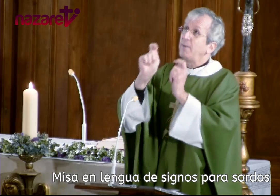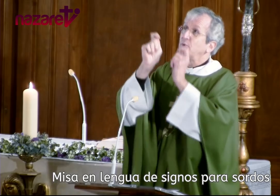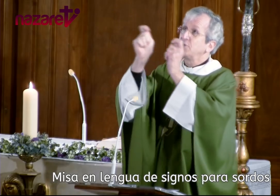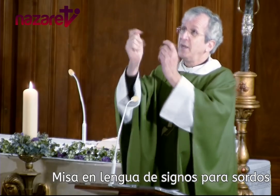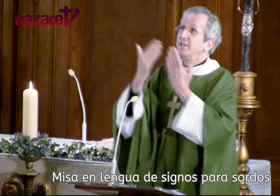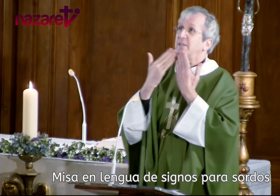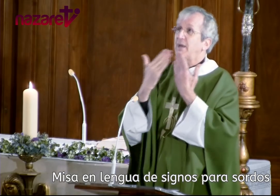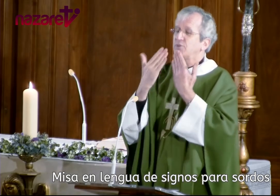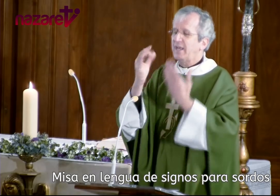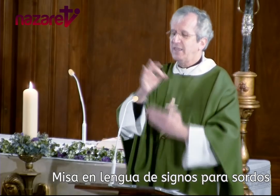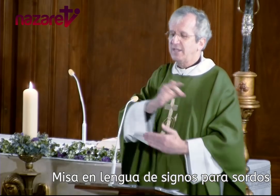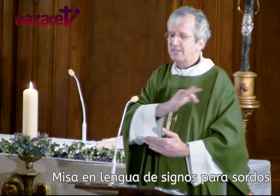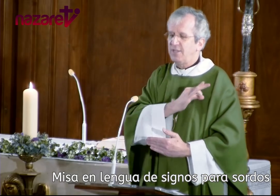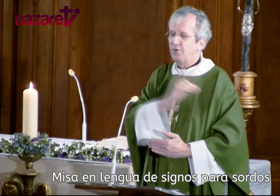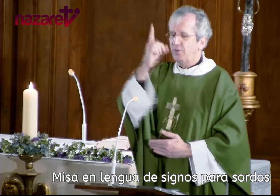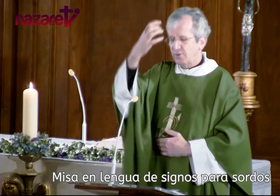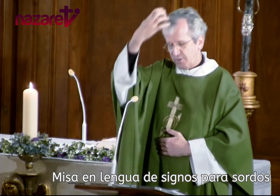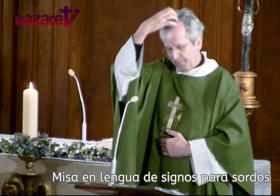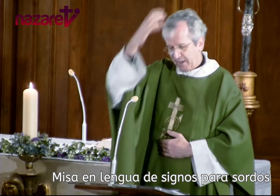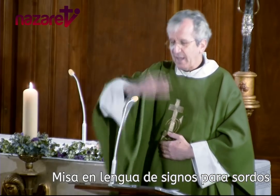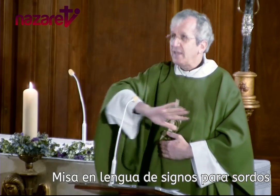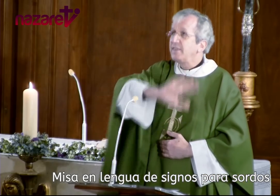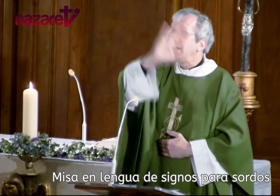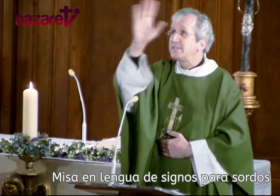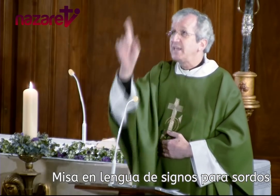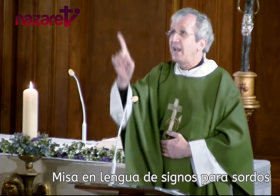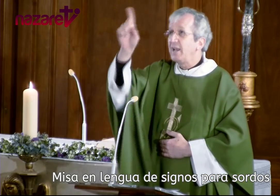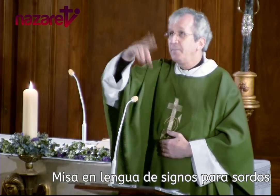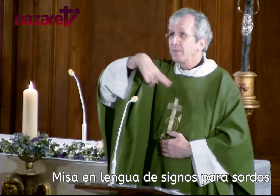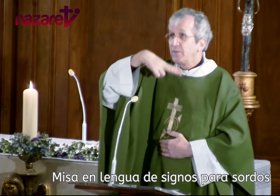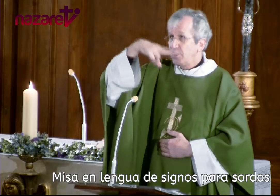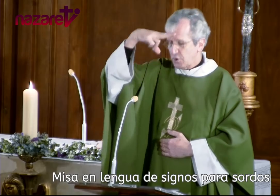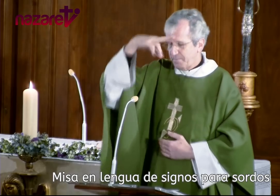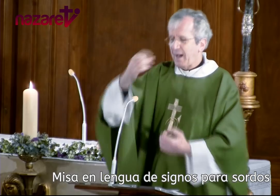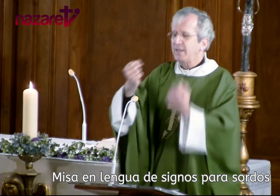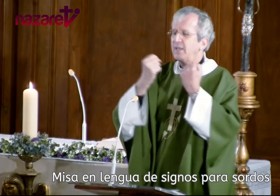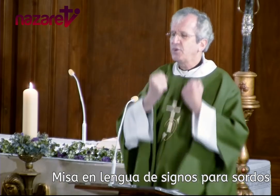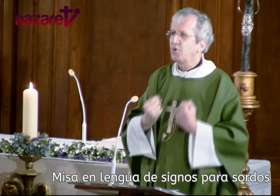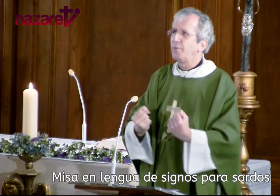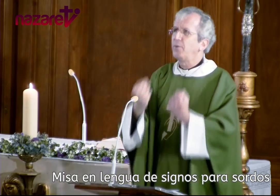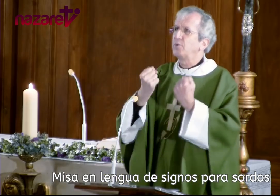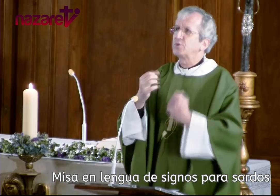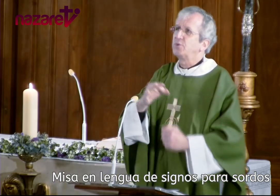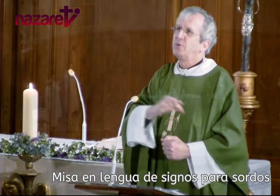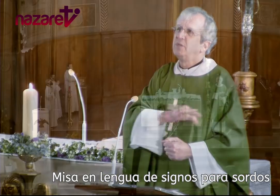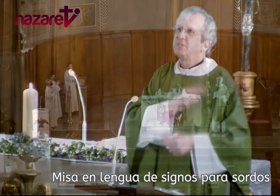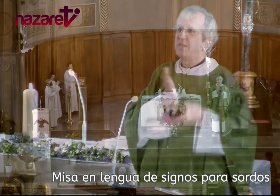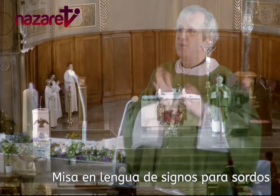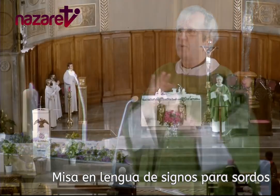glorificamos. Te damos gracias, Señor Dios, Rey celestial, Dios Padre Todopoderoso, Señor